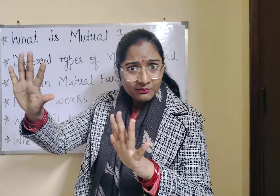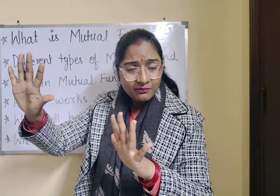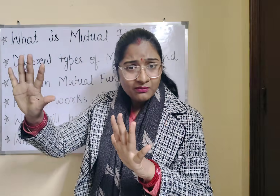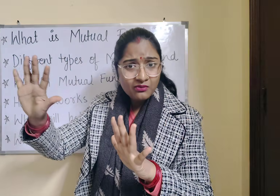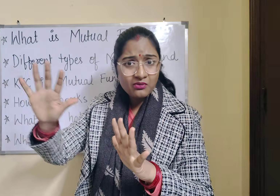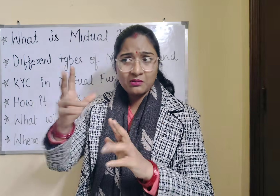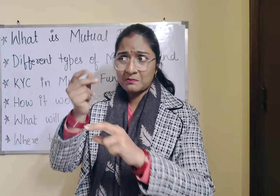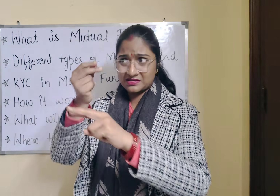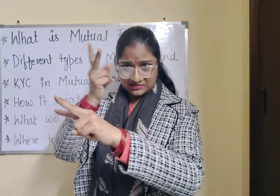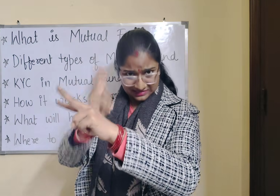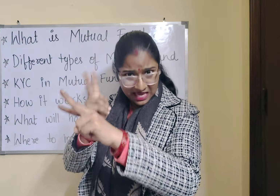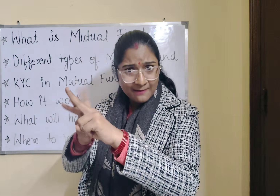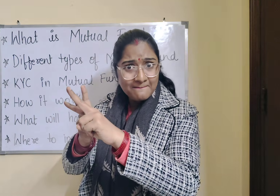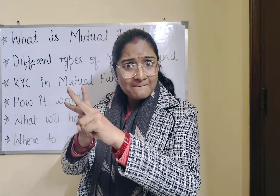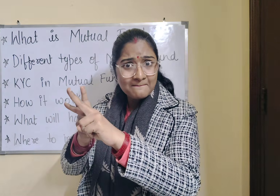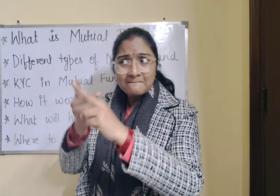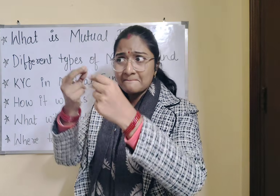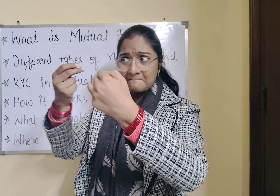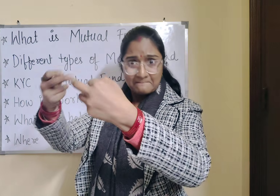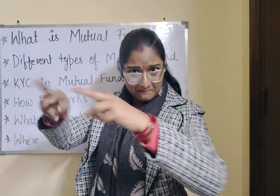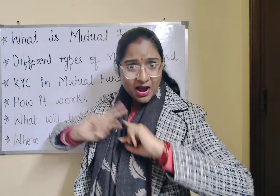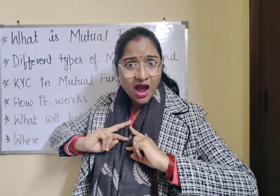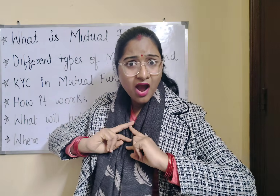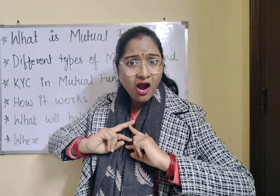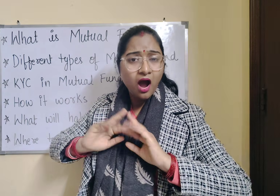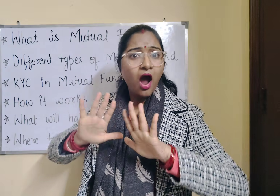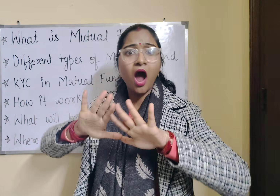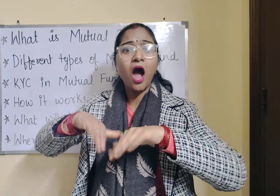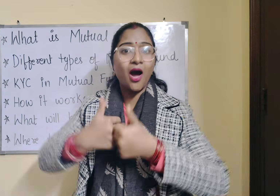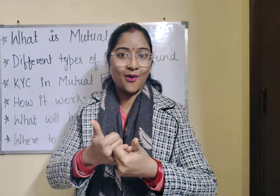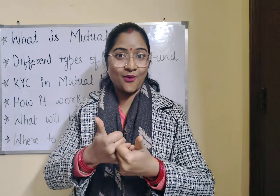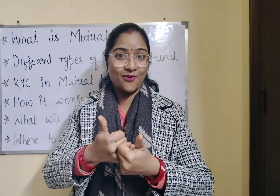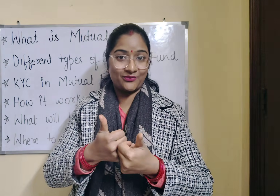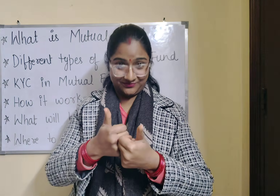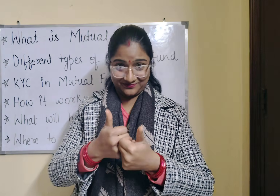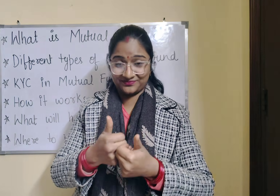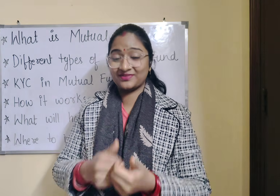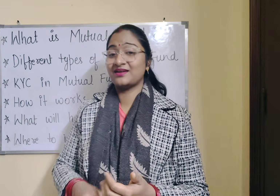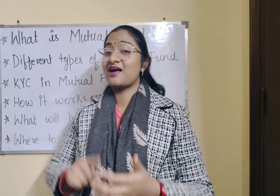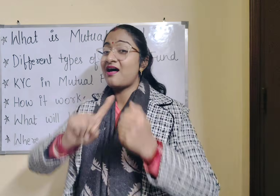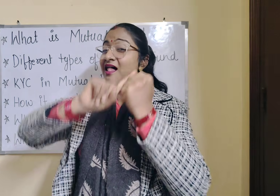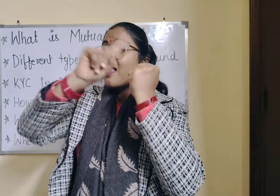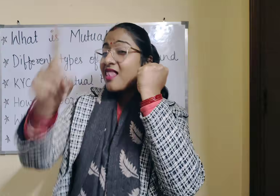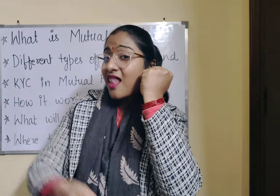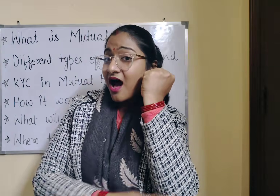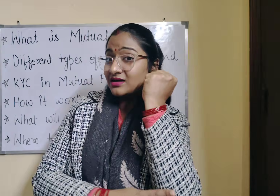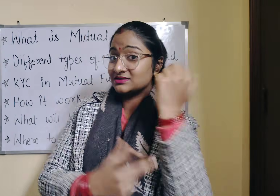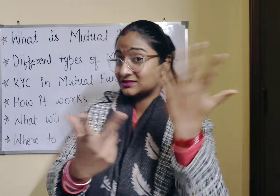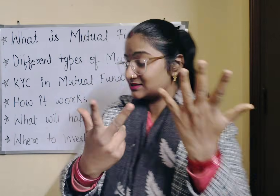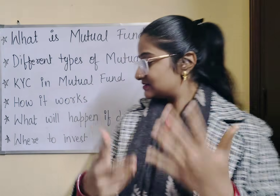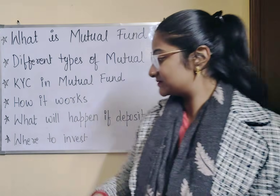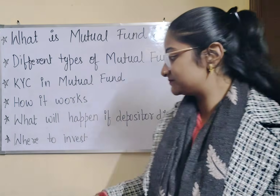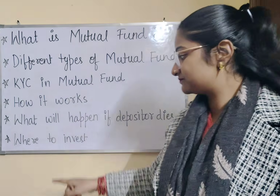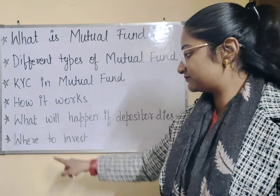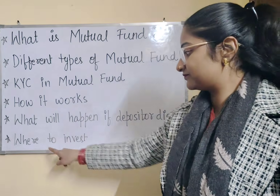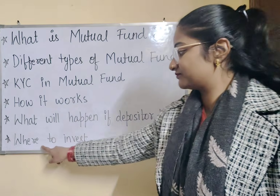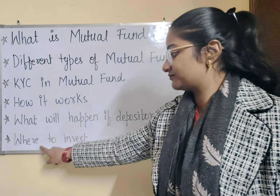वो कहाँ जाएगा? क्या वो मतलब सारा का सारा वैनिश हो जाएगा, मेरे पास मतलब मेरी फैमिली के पास वापस आएगा? वो क्या है